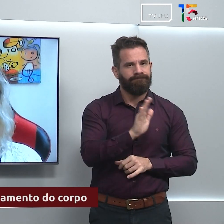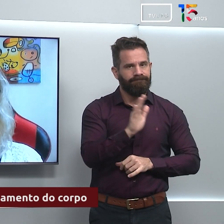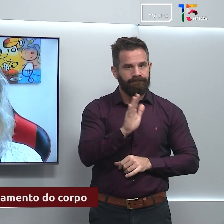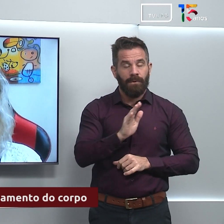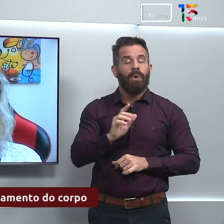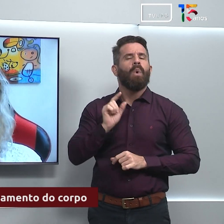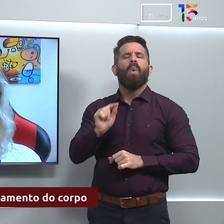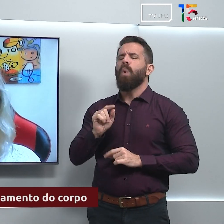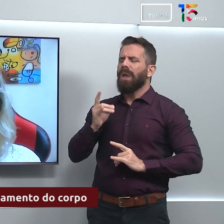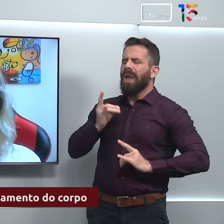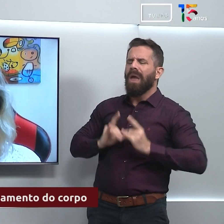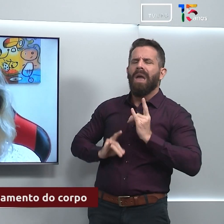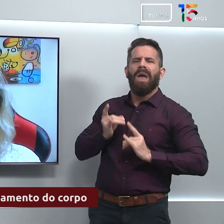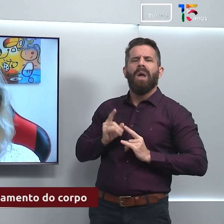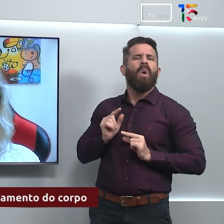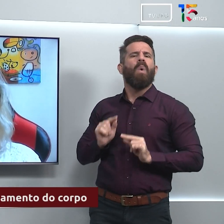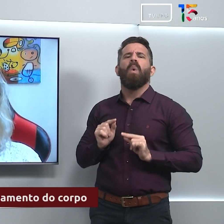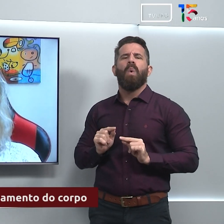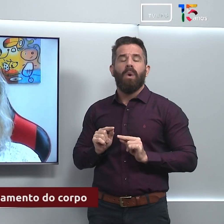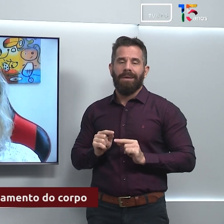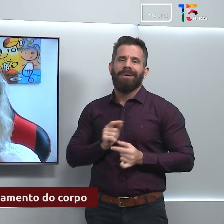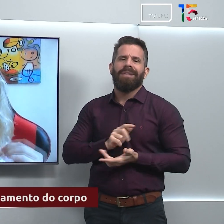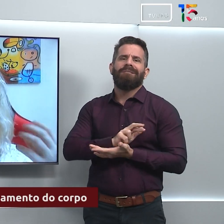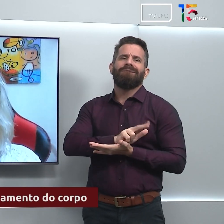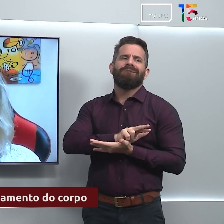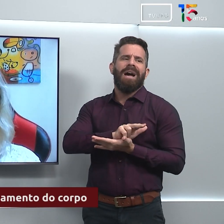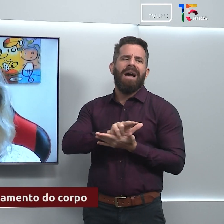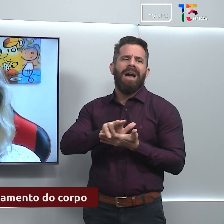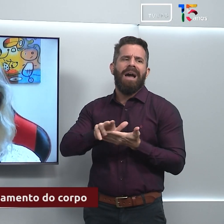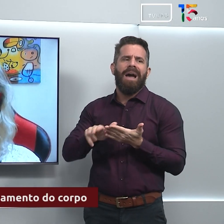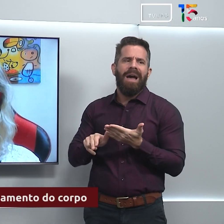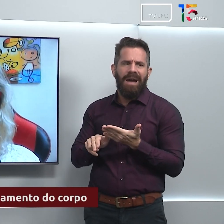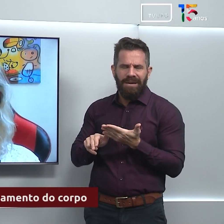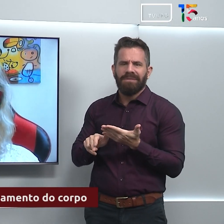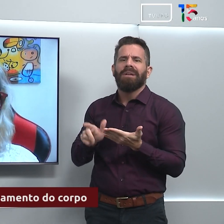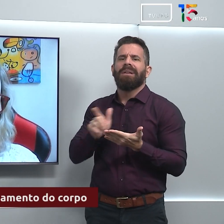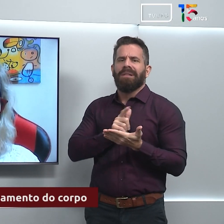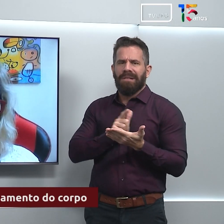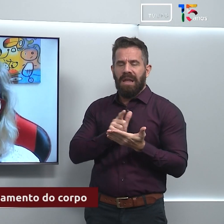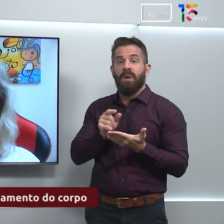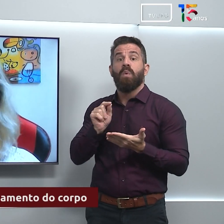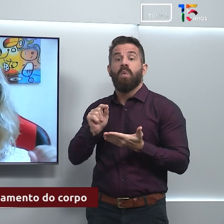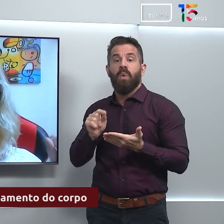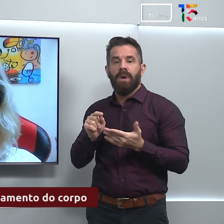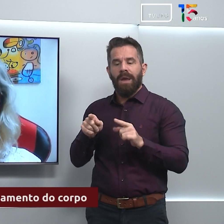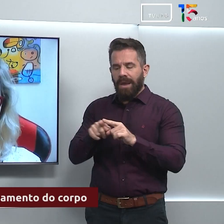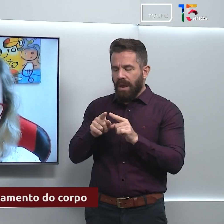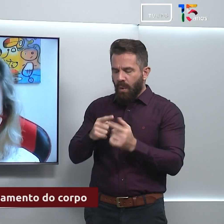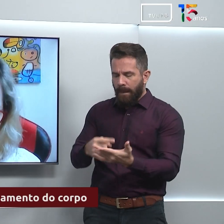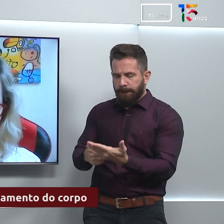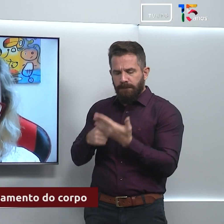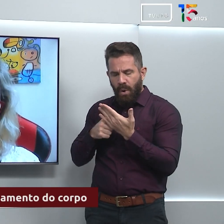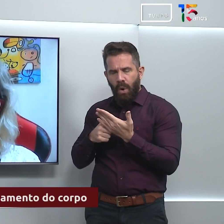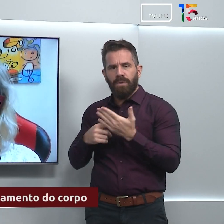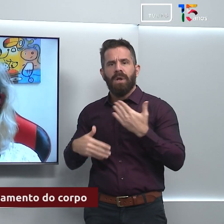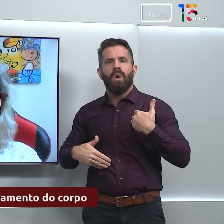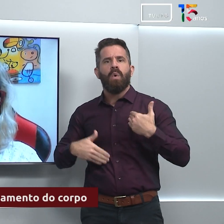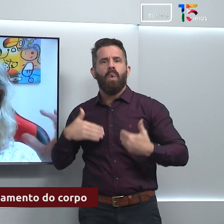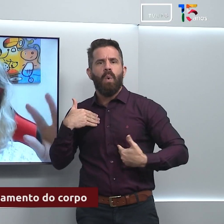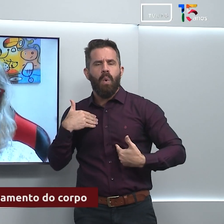São diversas substâncias que são mensageiros, então elas explicam para o nosso corpo como é que anda